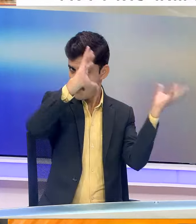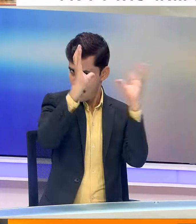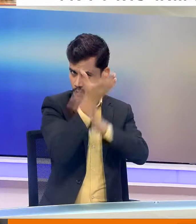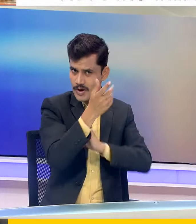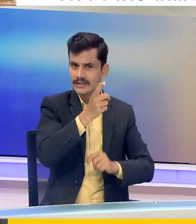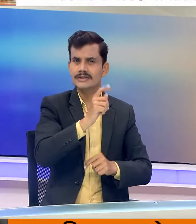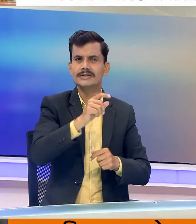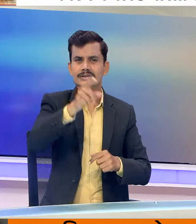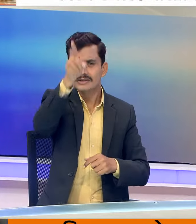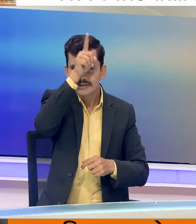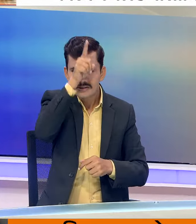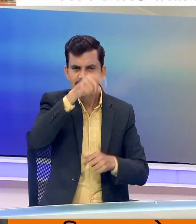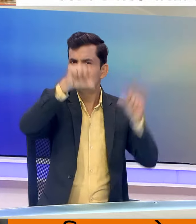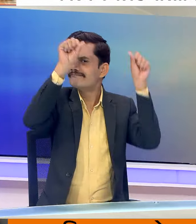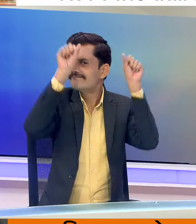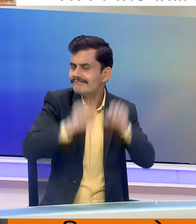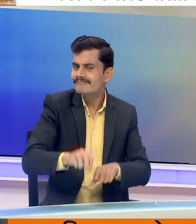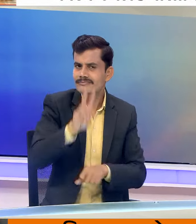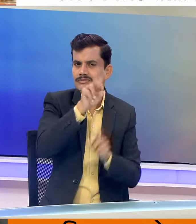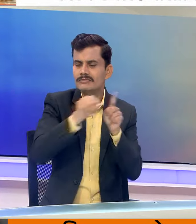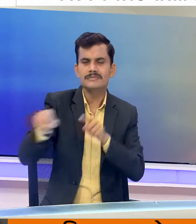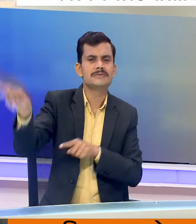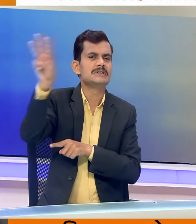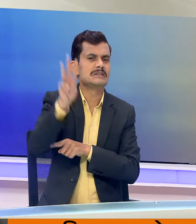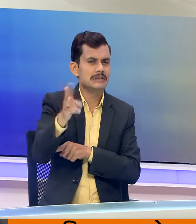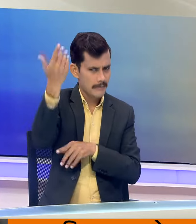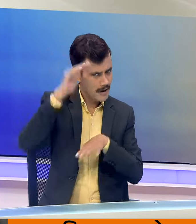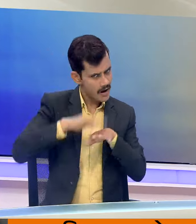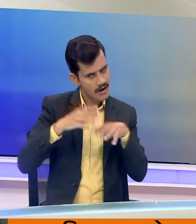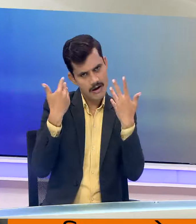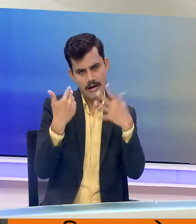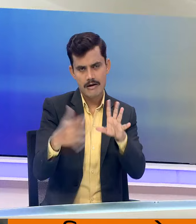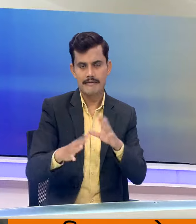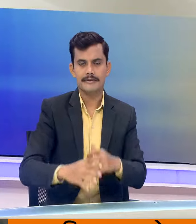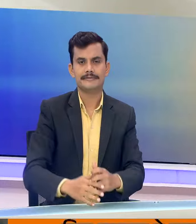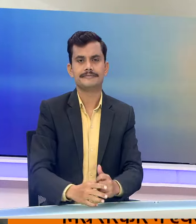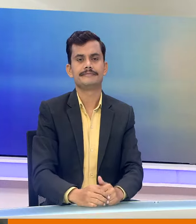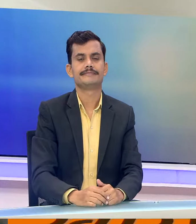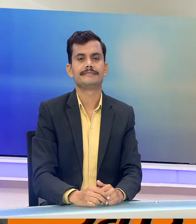से 2-3 से हार का सामना करना पड़ा था।